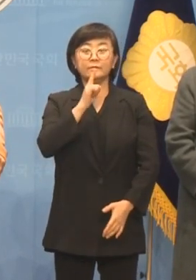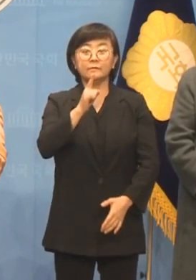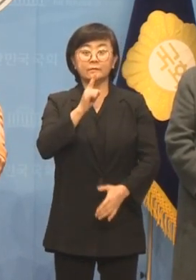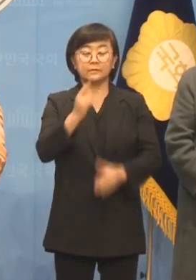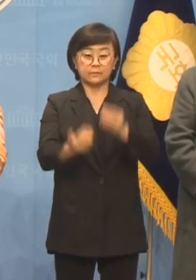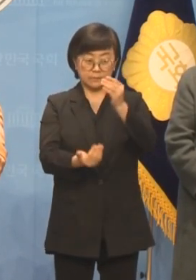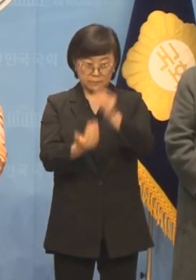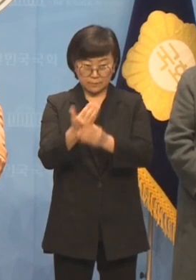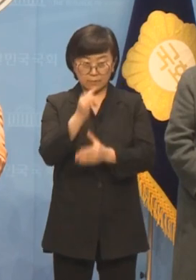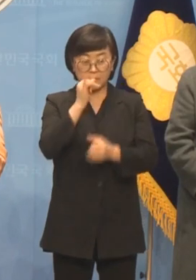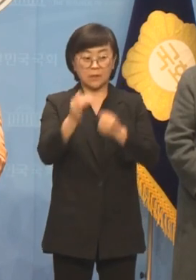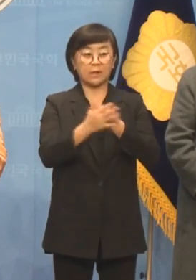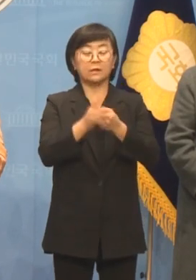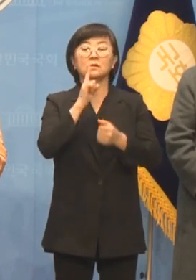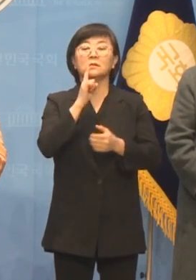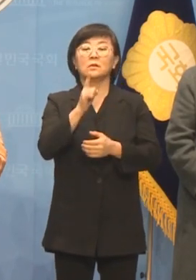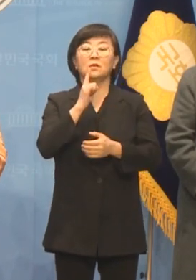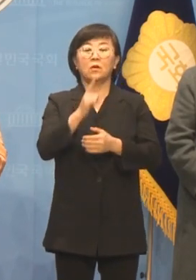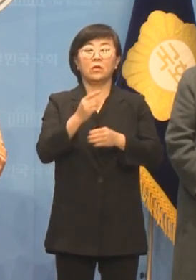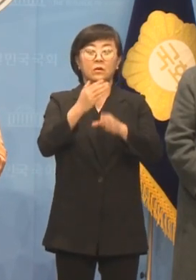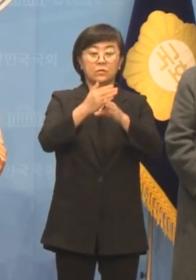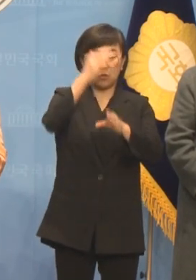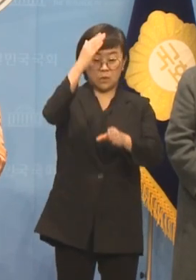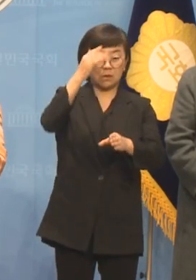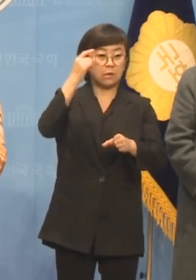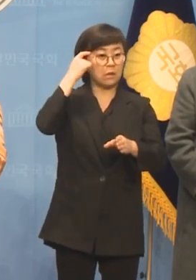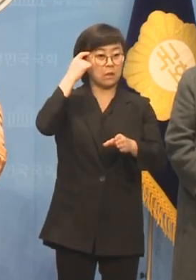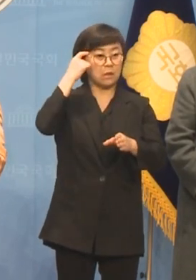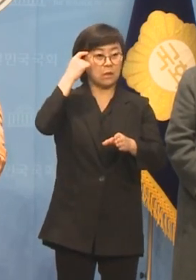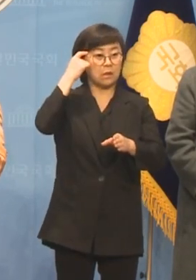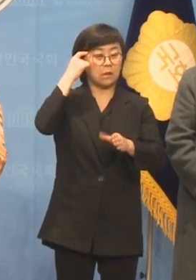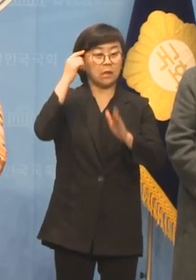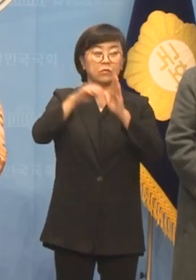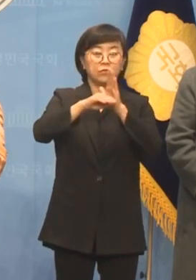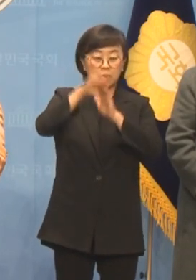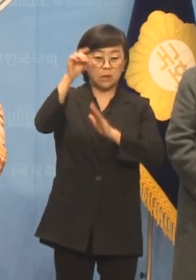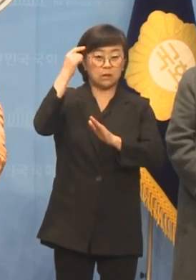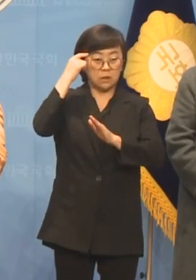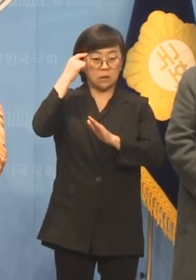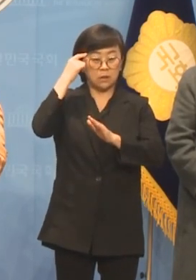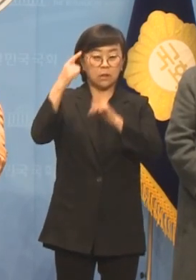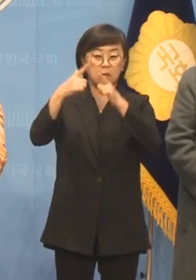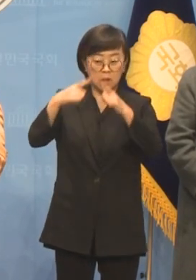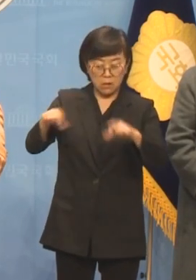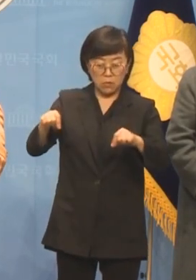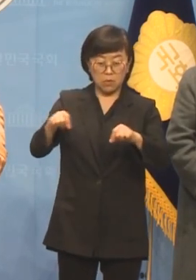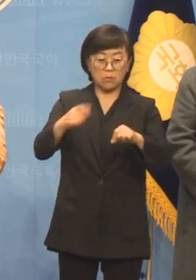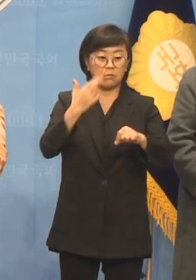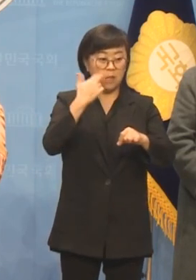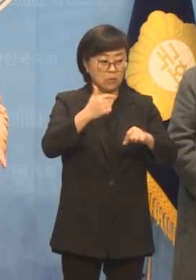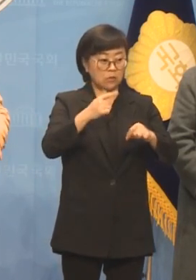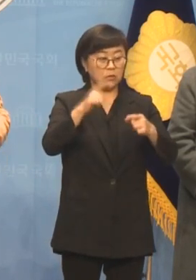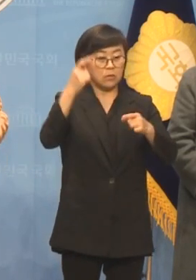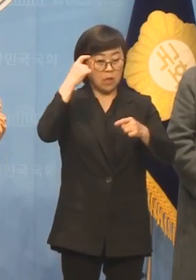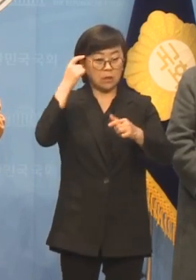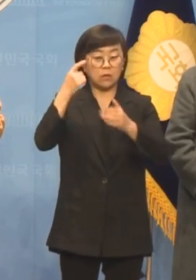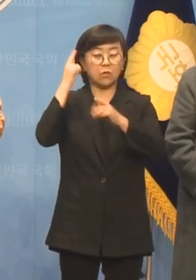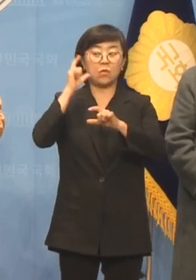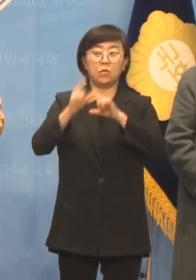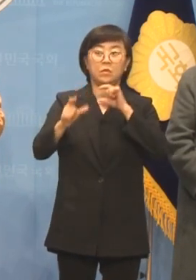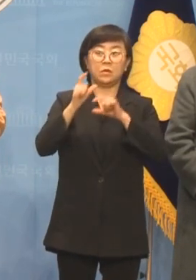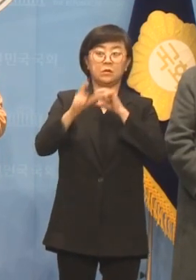어디서 나왔을까? 저런 통일관, 저런 대북관, 대일관, 대미관이 어디서 나왔을까를 제가